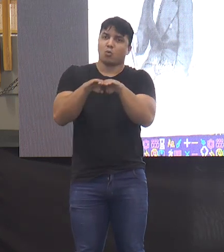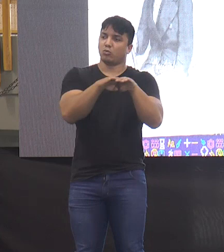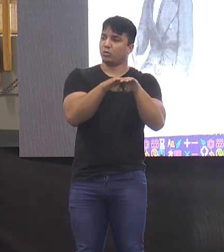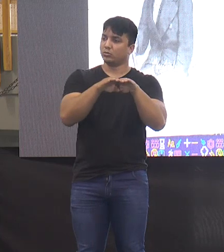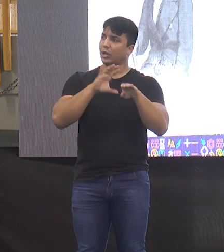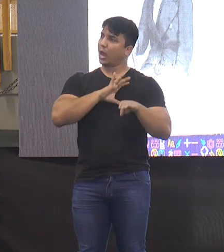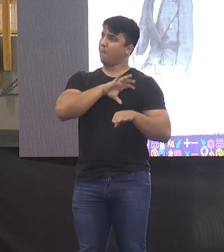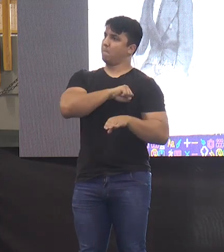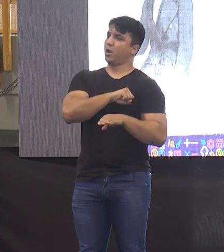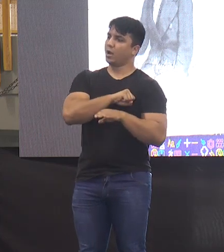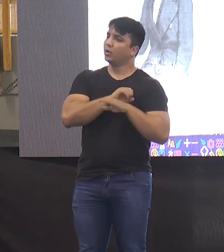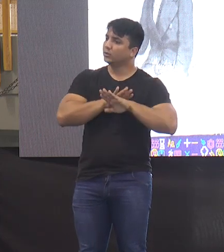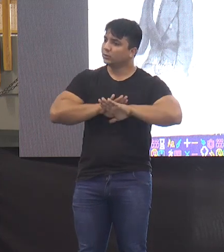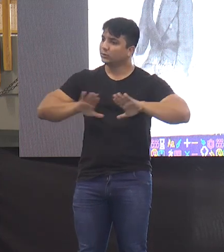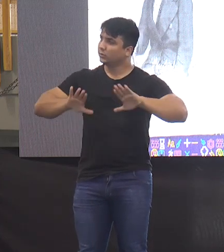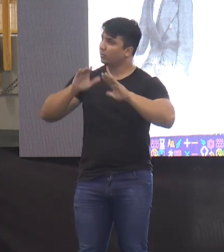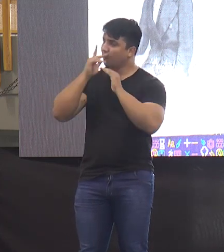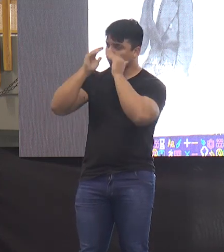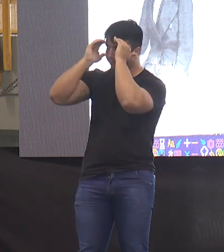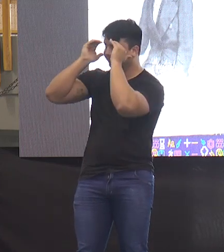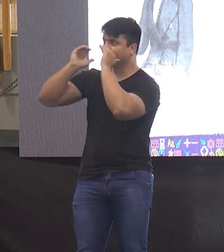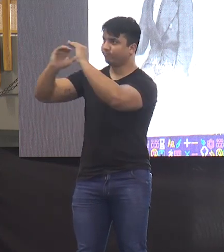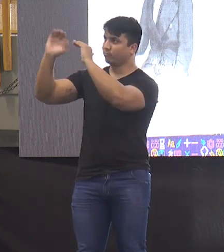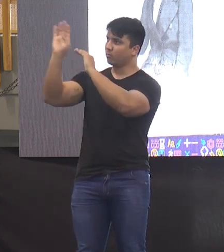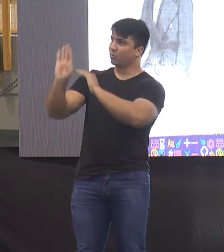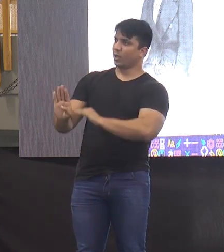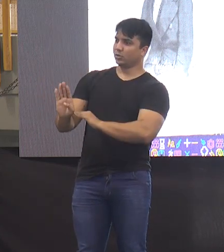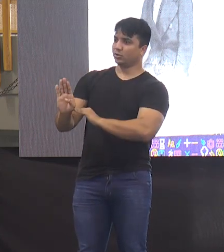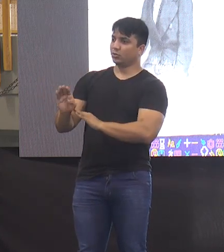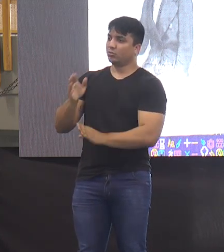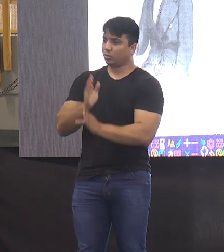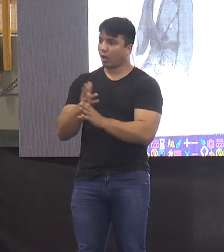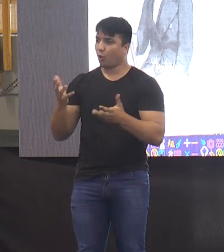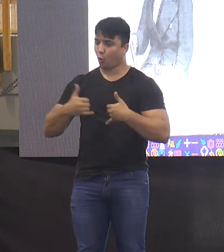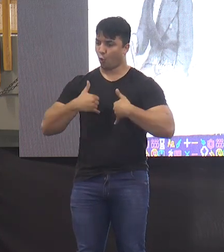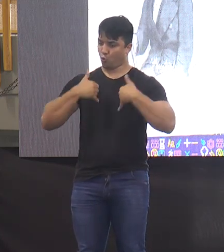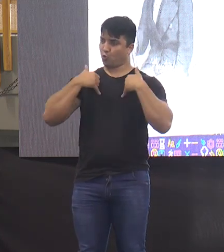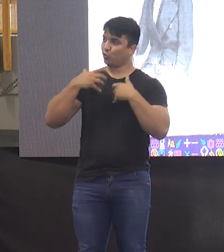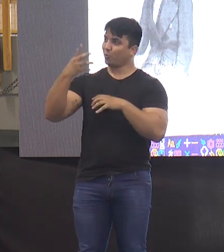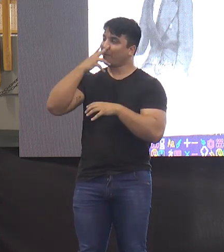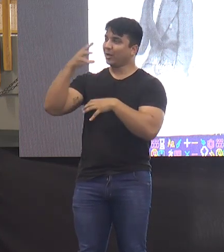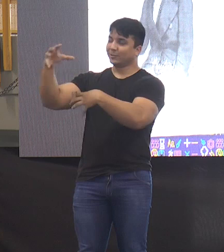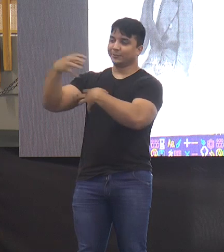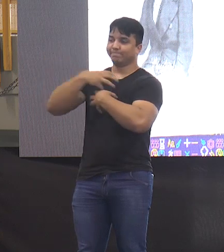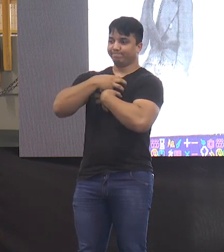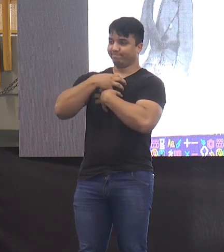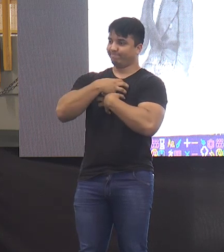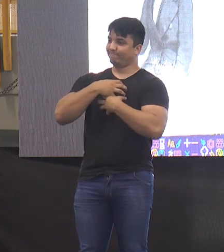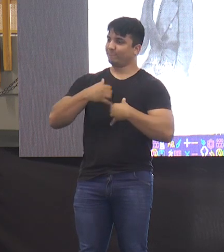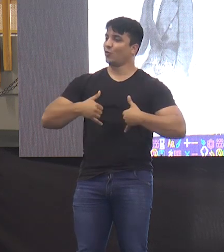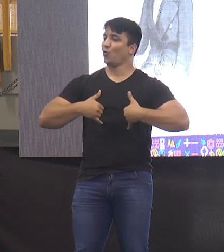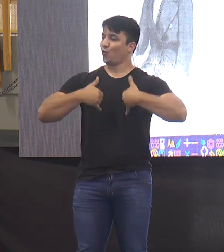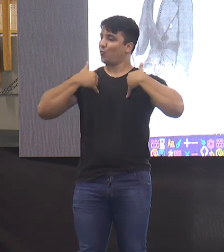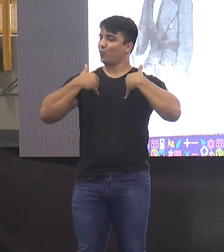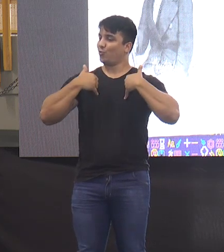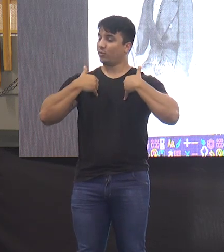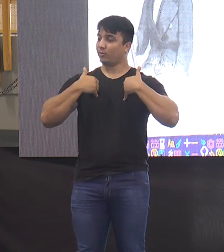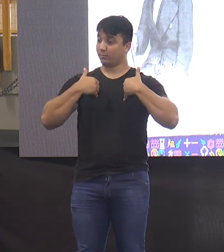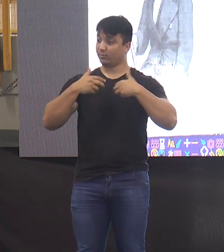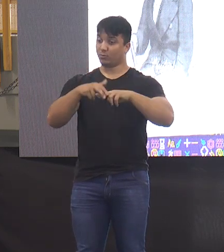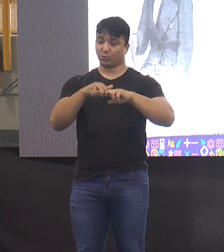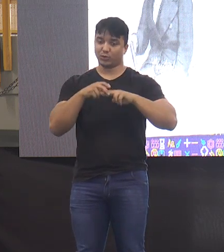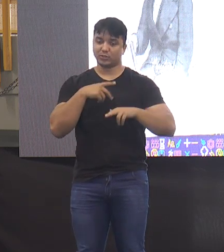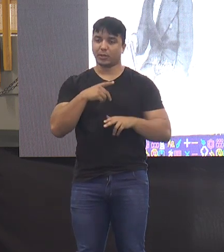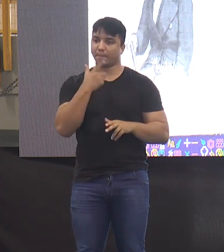de ser amado, de ser exaltado. Um Brasil que de fato nos orgulhasse. Então, tome